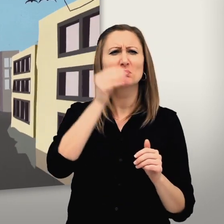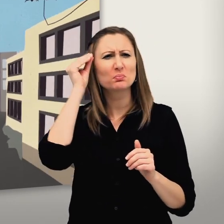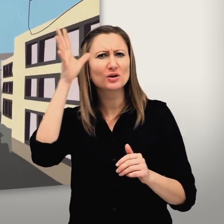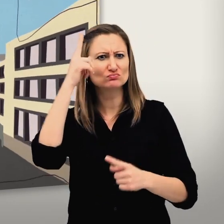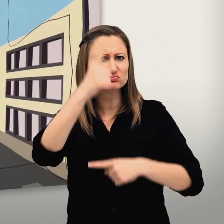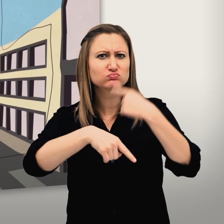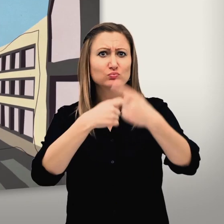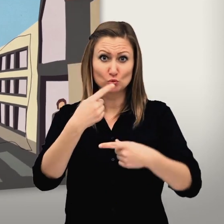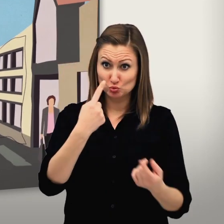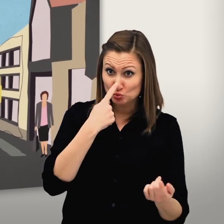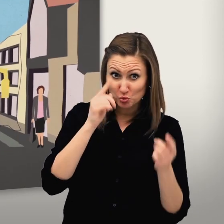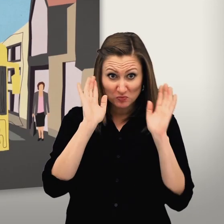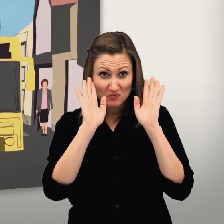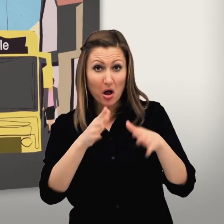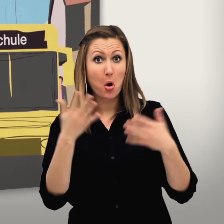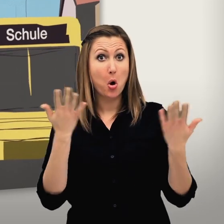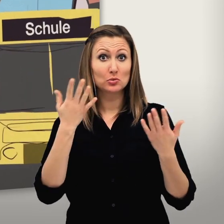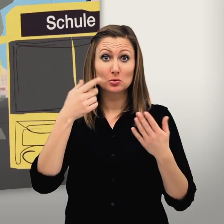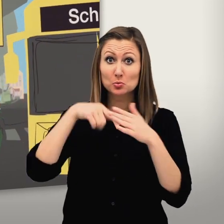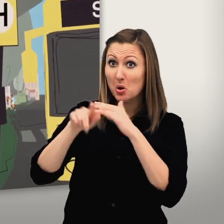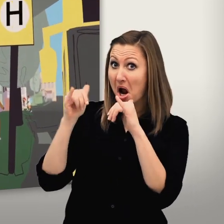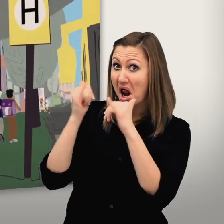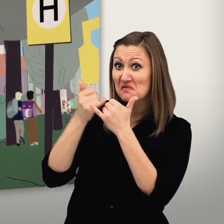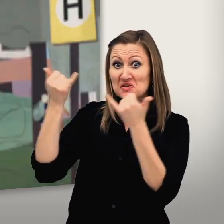oder dem Geldbeutel der Eltern überlassen werden.